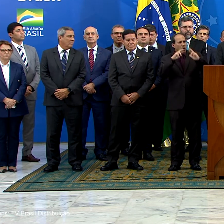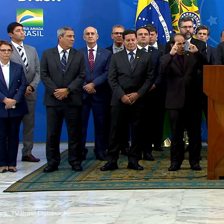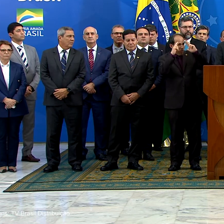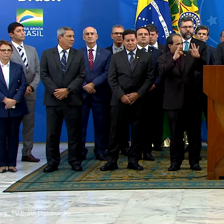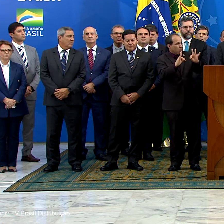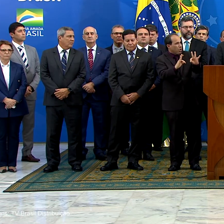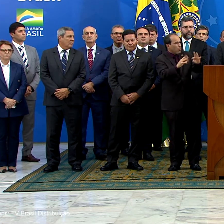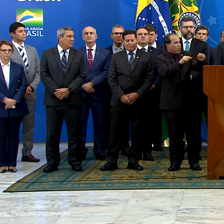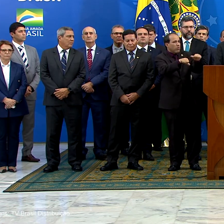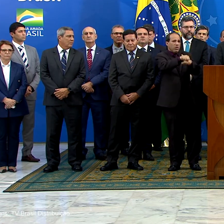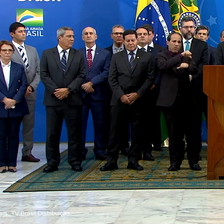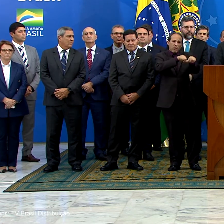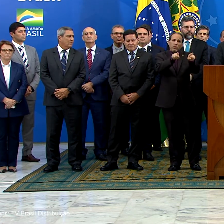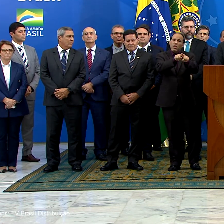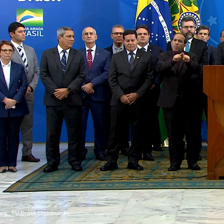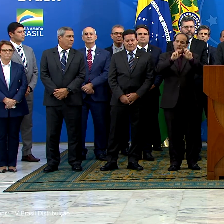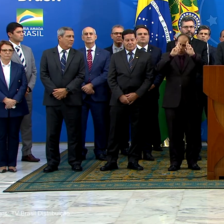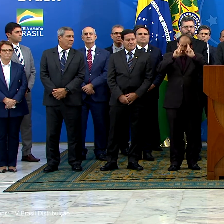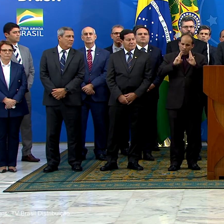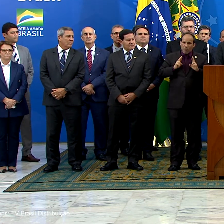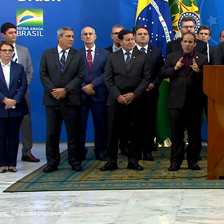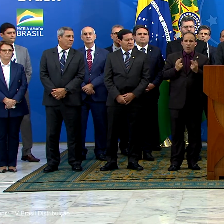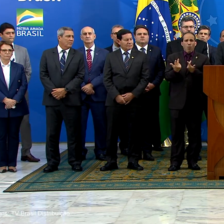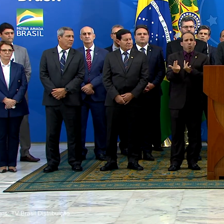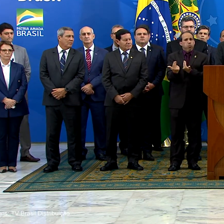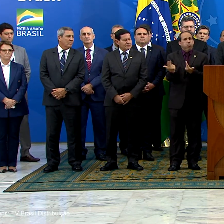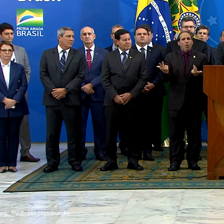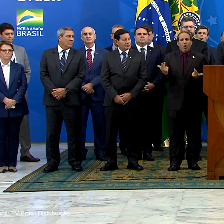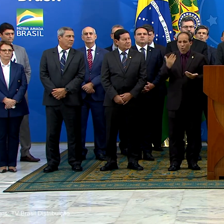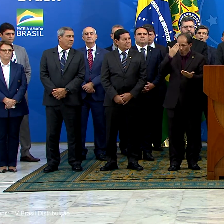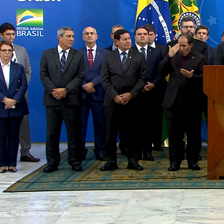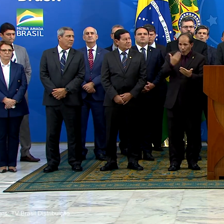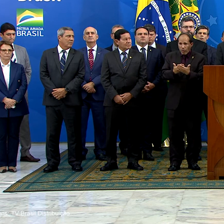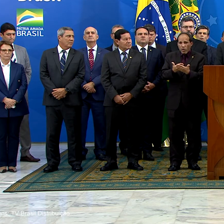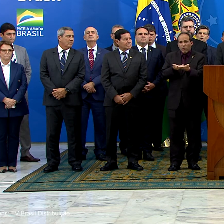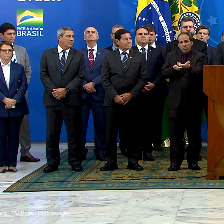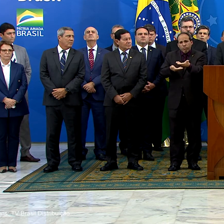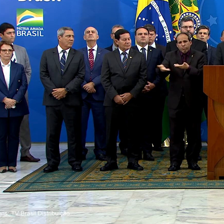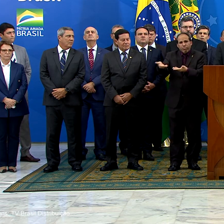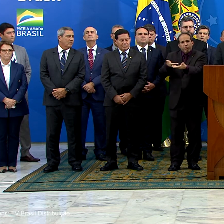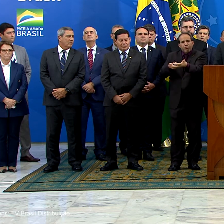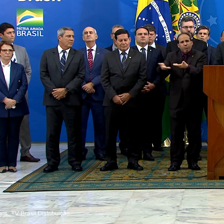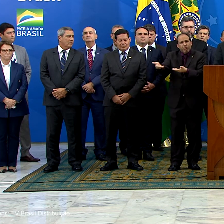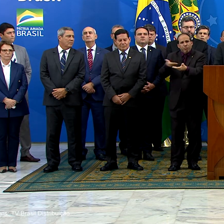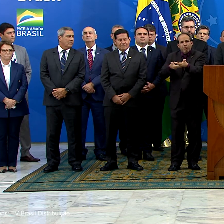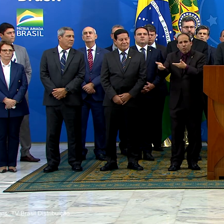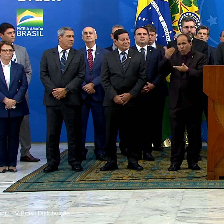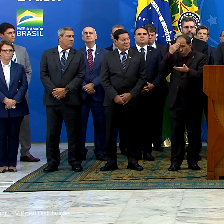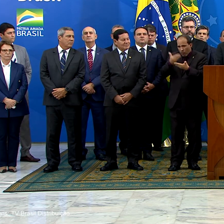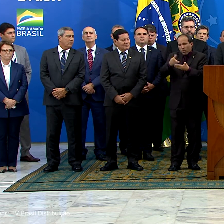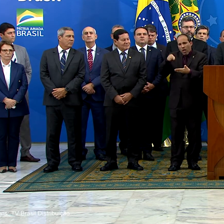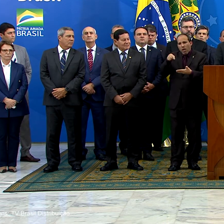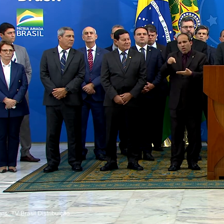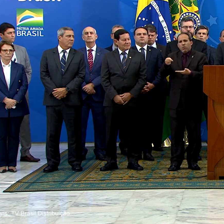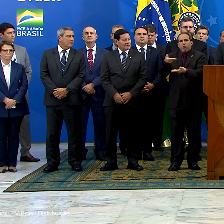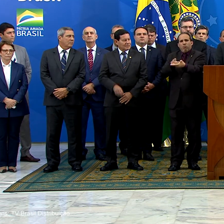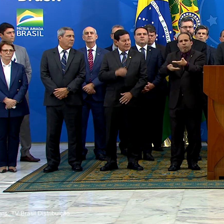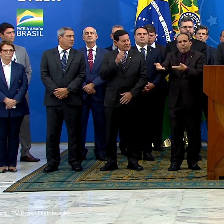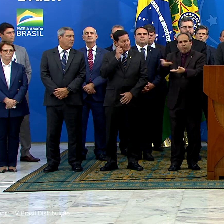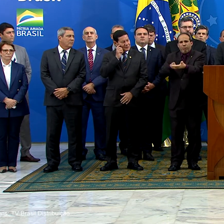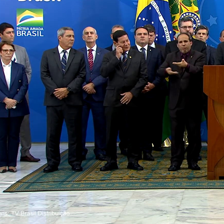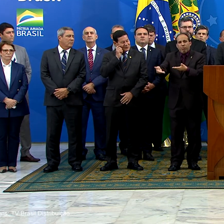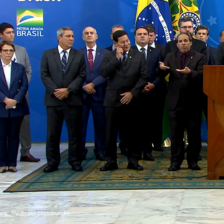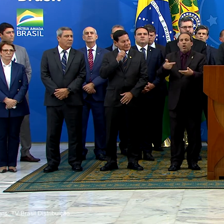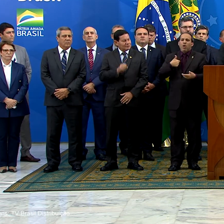espero o mesmo comportamento confiança é uma via de mão dupla e